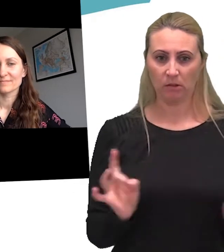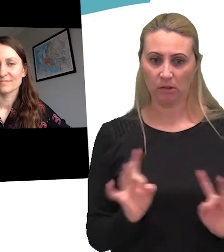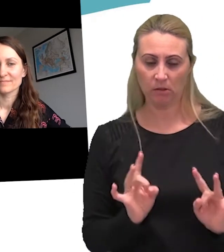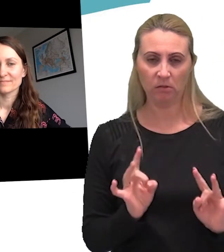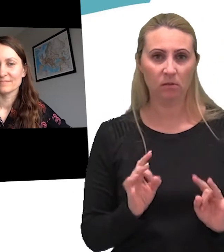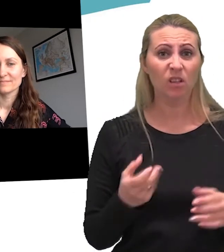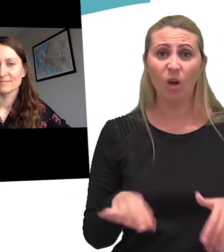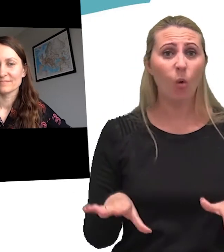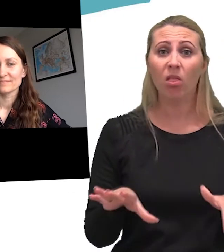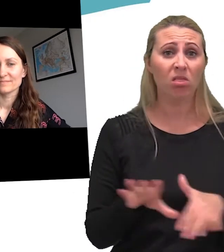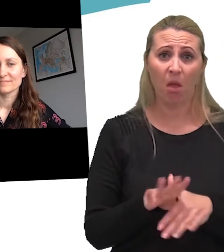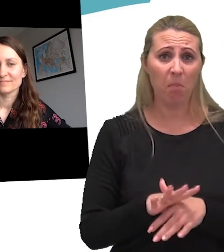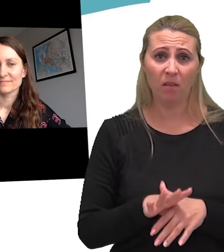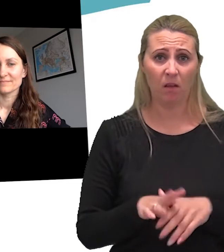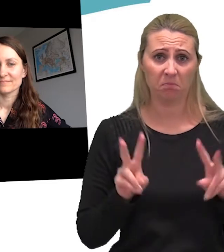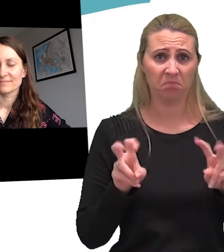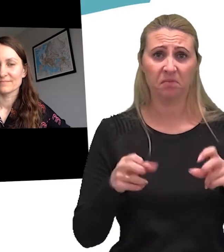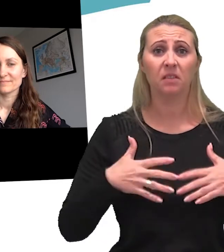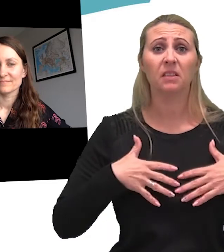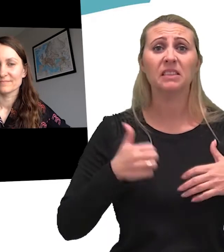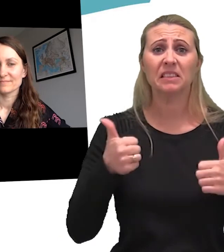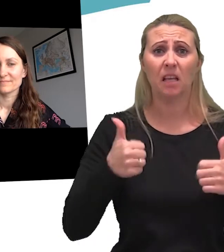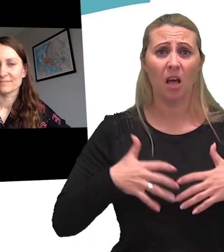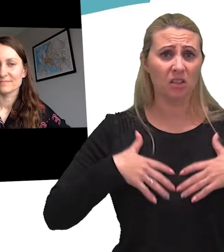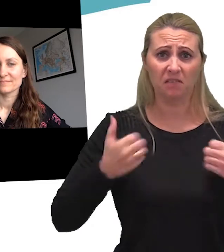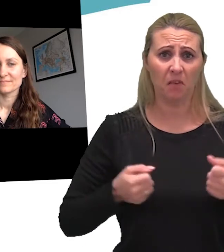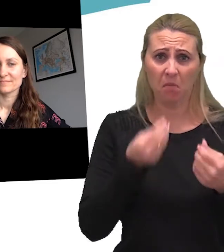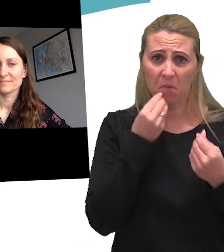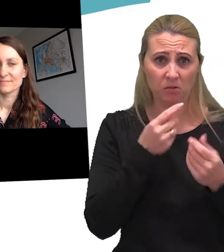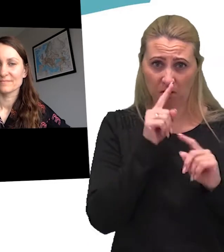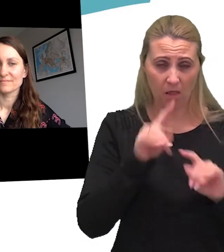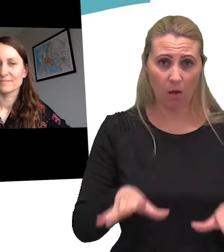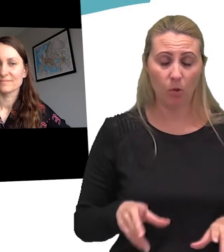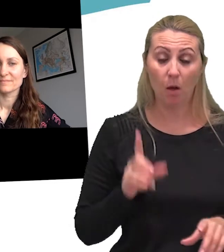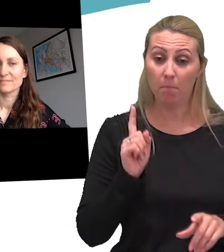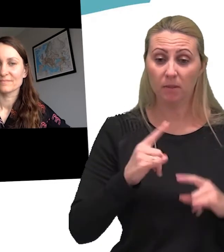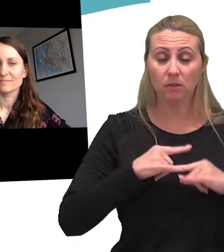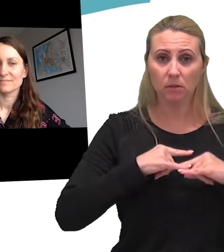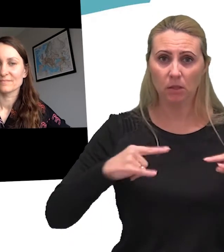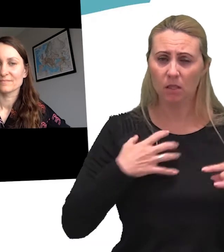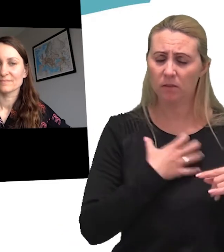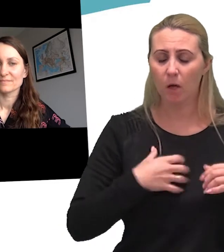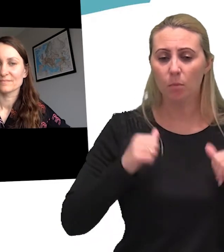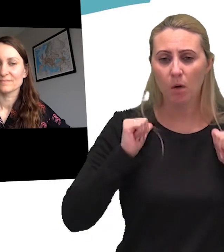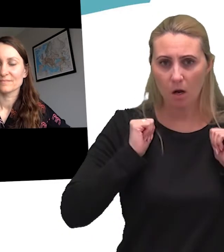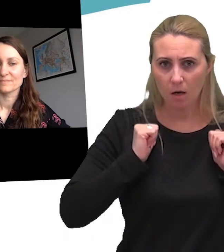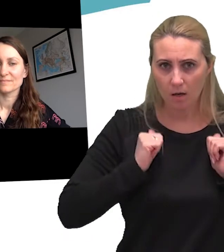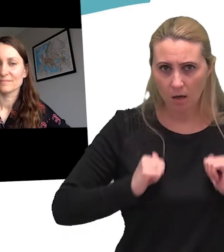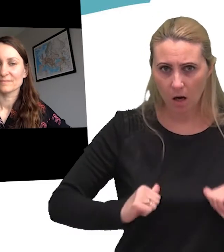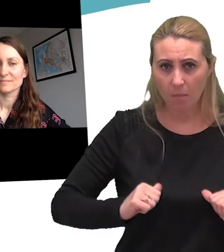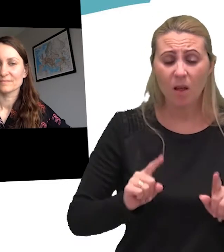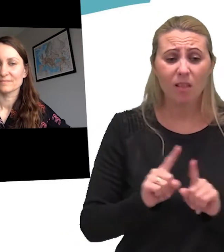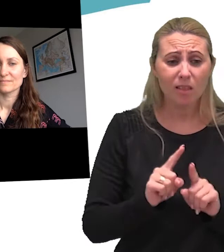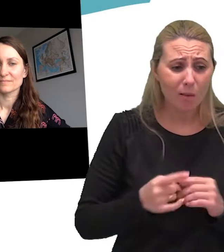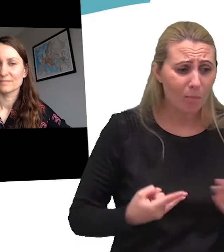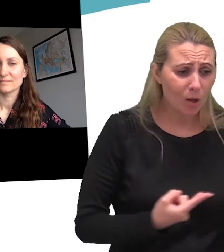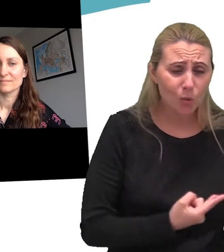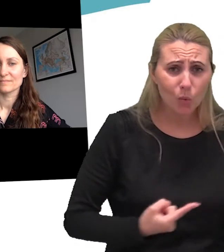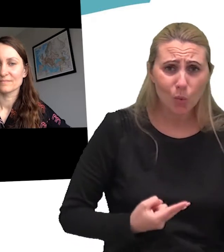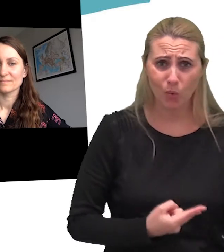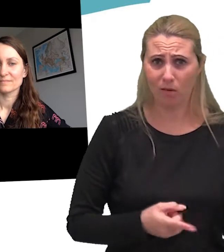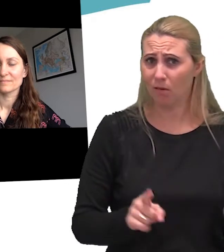nepadės. Ir tas ramybė prie stalo yra labai svarbi, net ir kūdikė